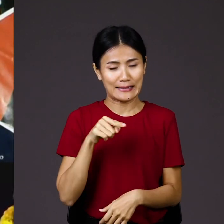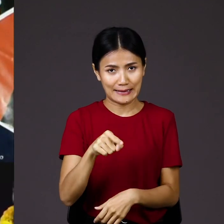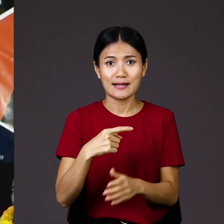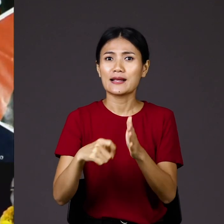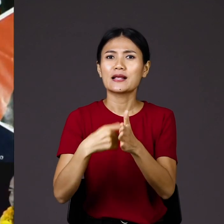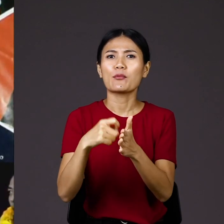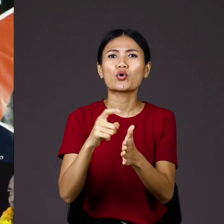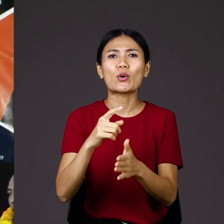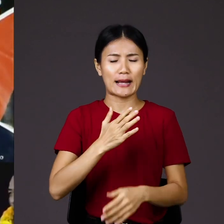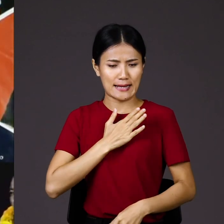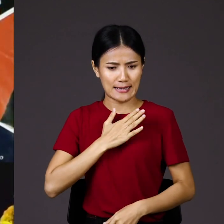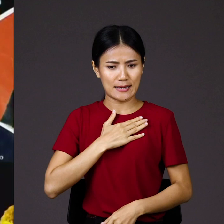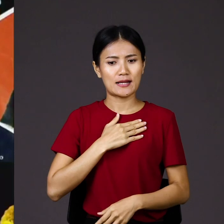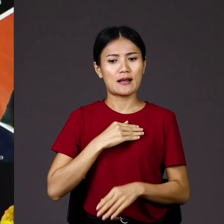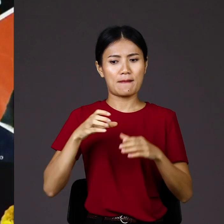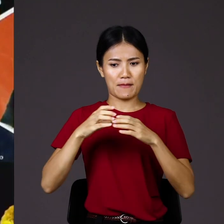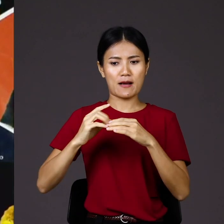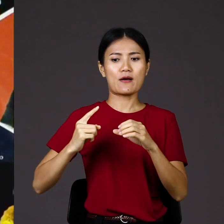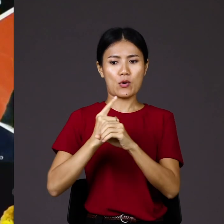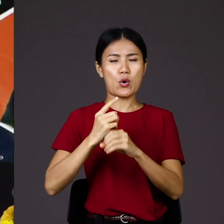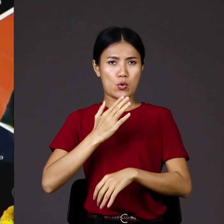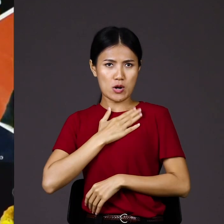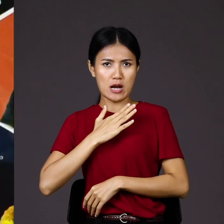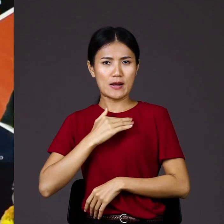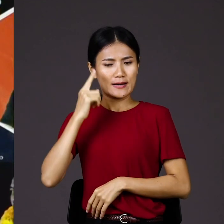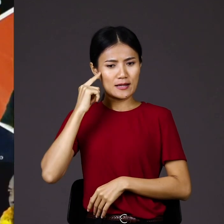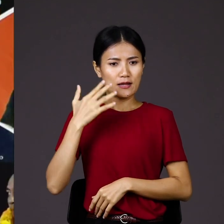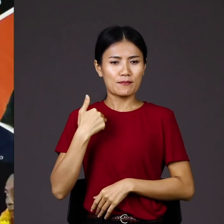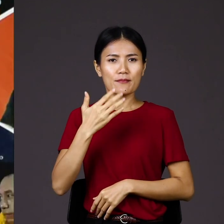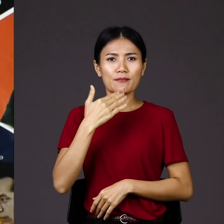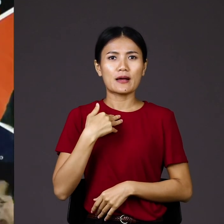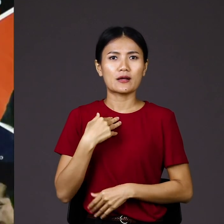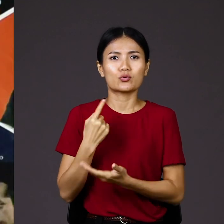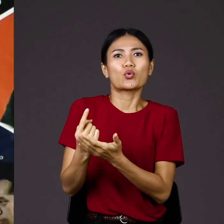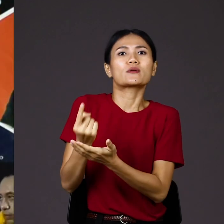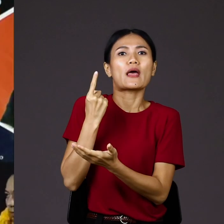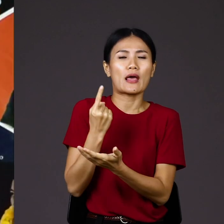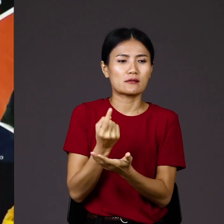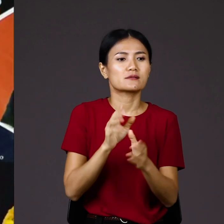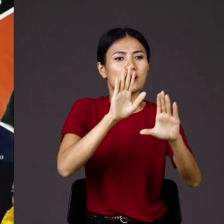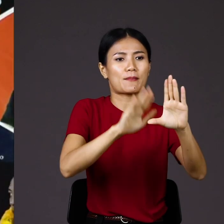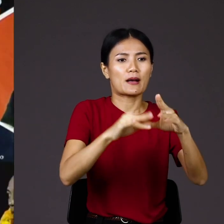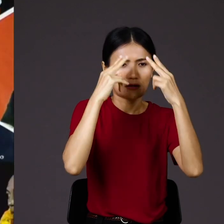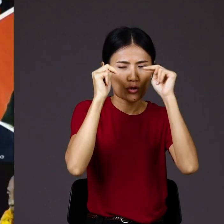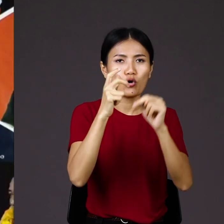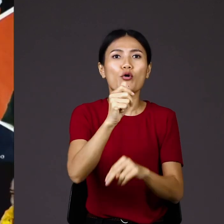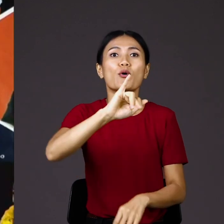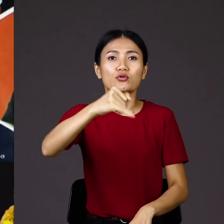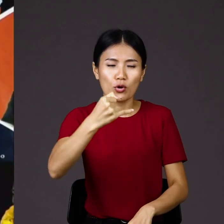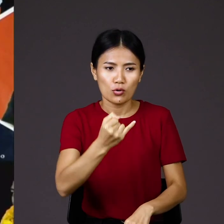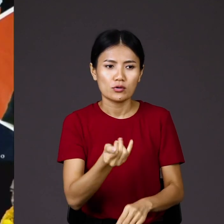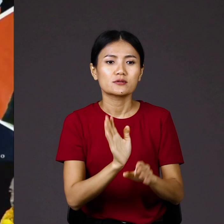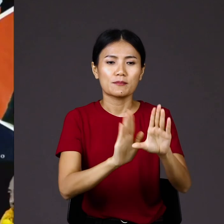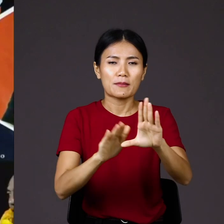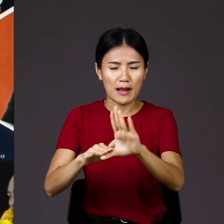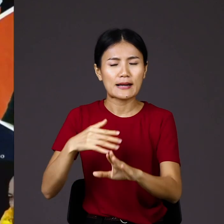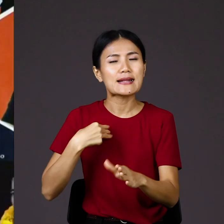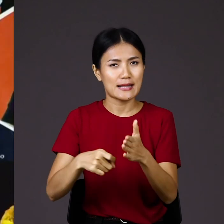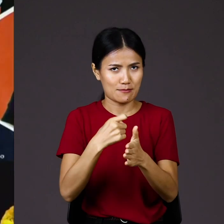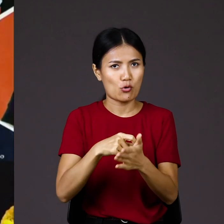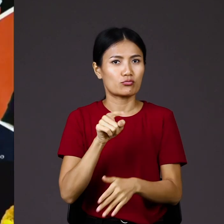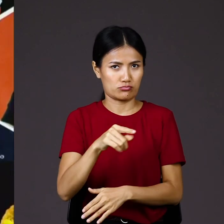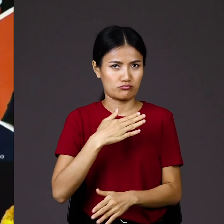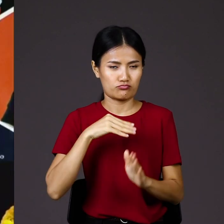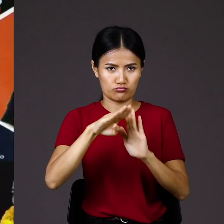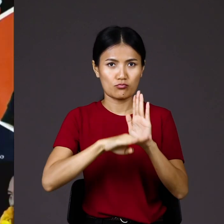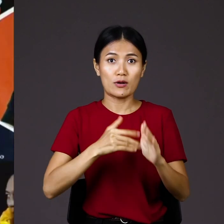นี่จึงเป็นที่มาครับว่าทำไมเราถึงตัดสินใจส่งผู้สมัครลงนายกอบจ.นายกอบจ.ที่